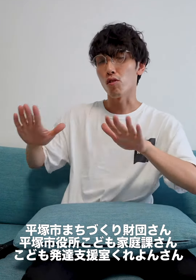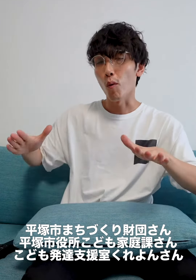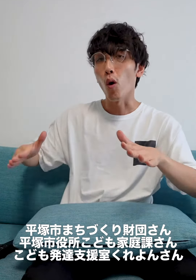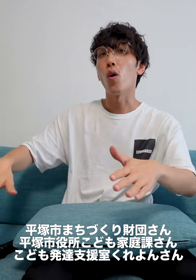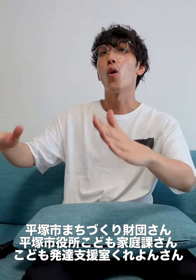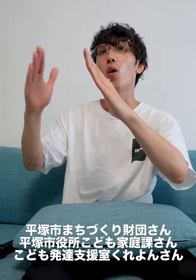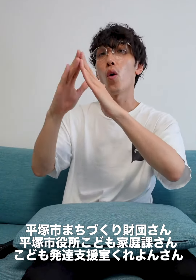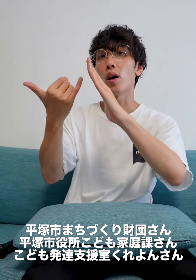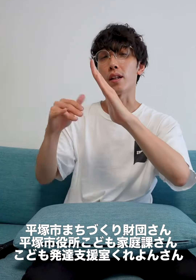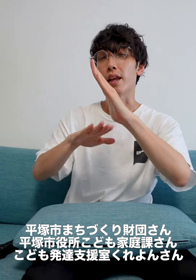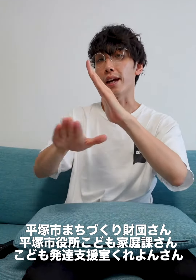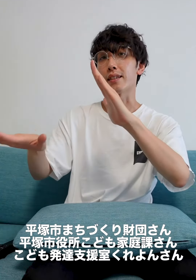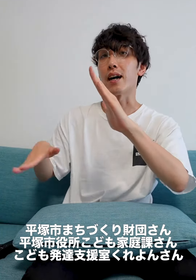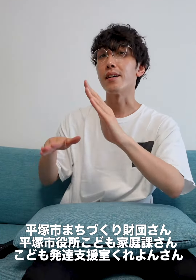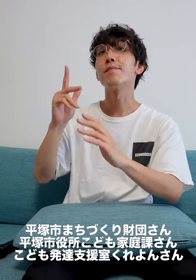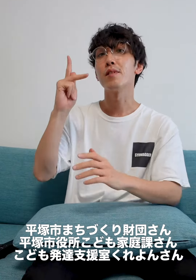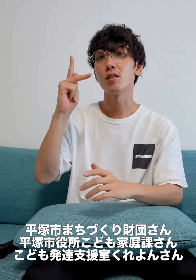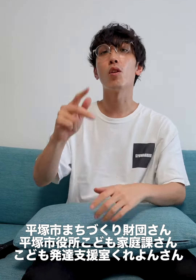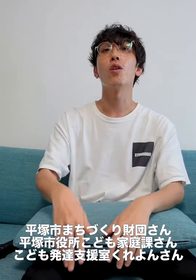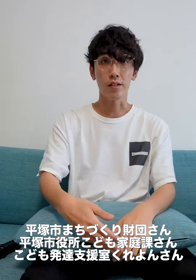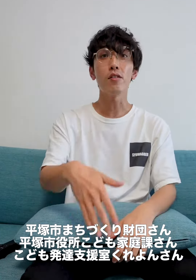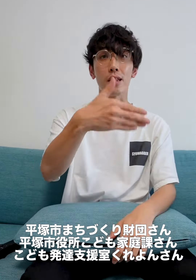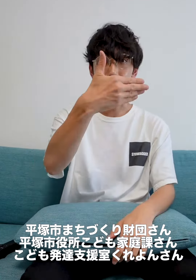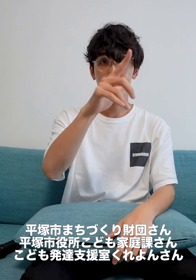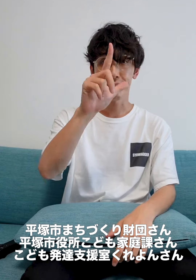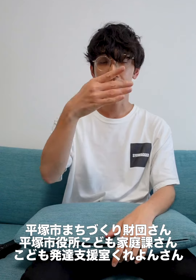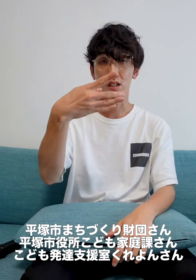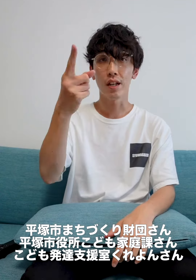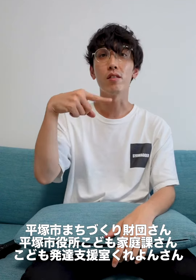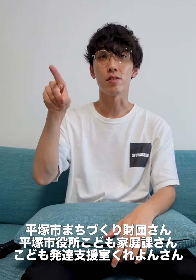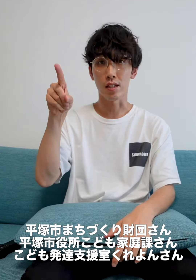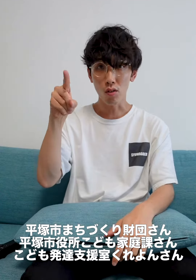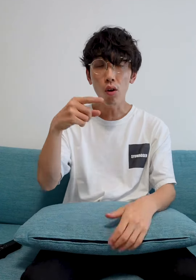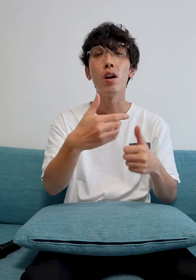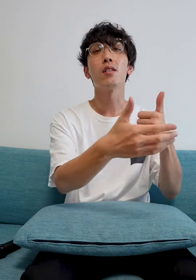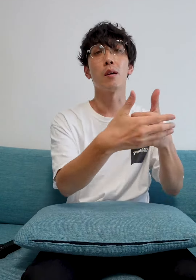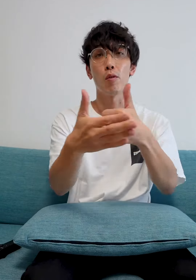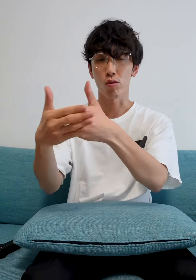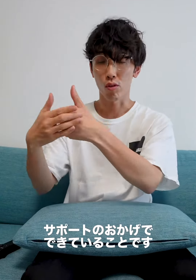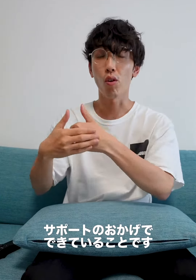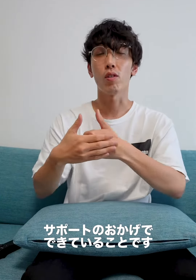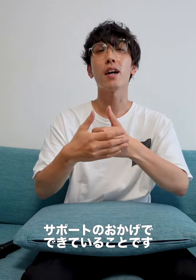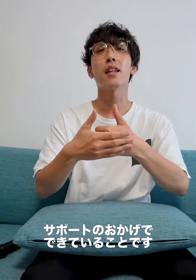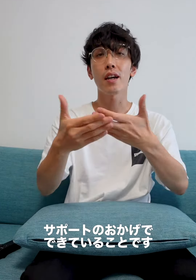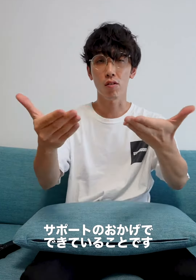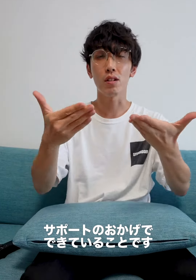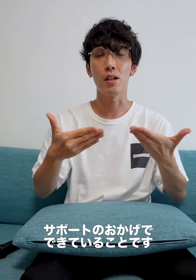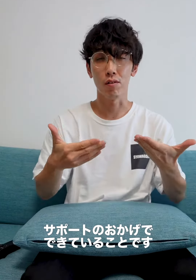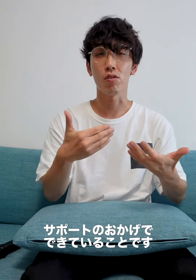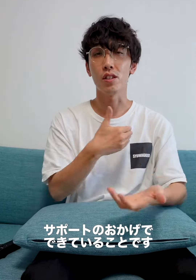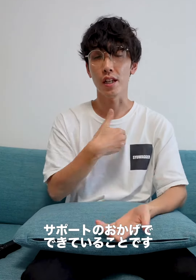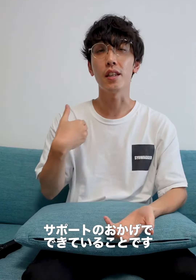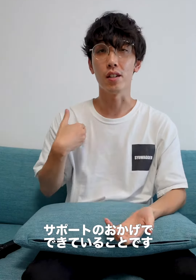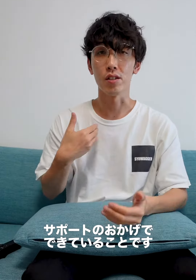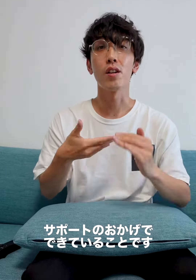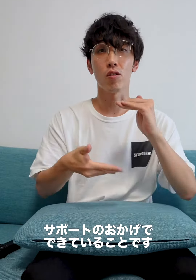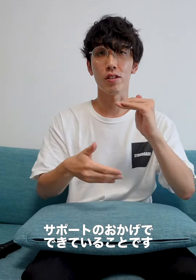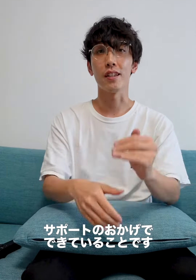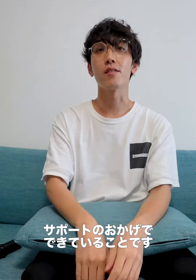ども家庭課さんとクレヨンさんのサポートのおかげで今回は本当にできていることです。本